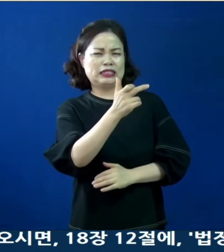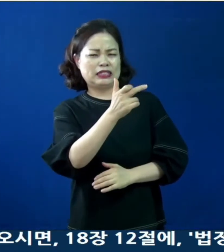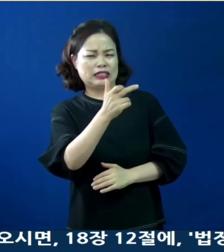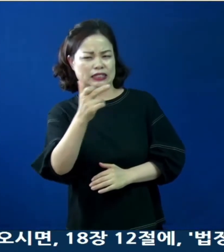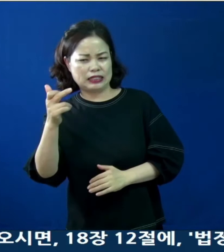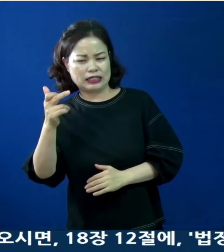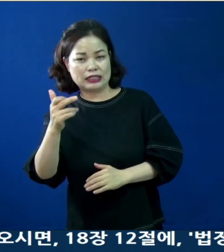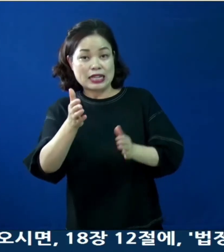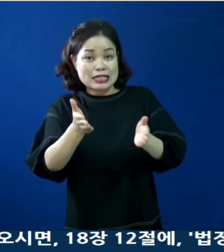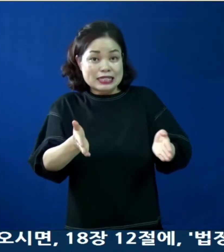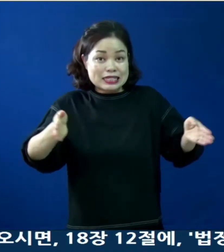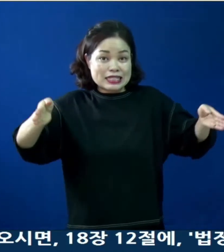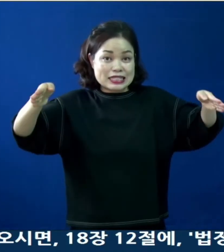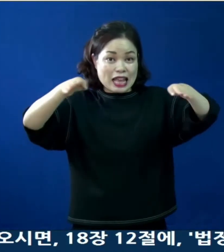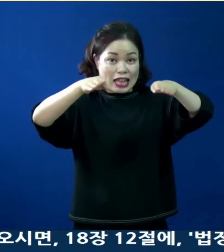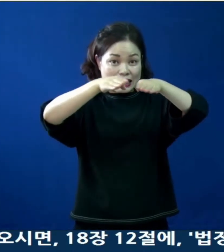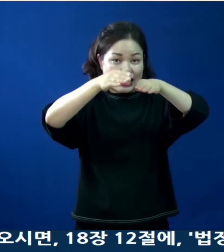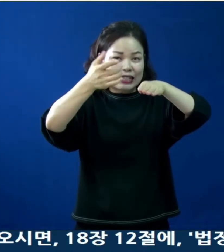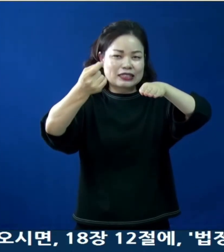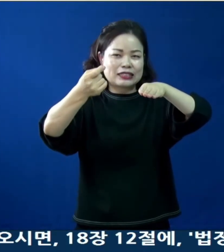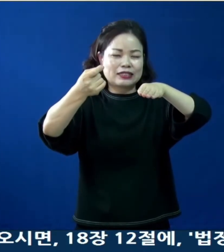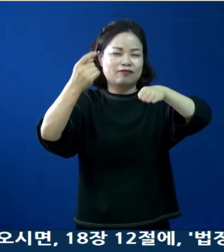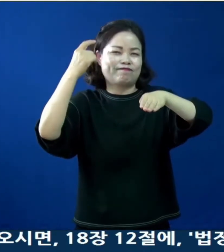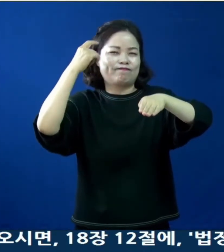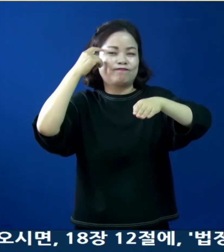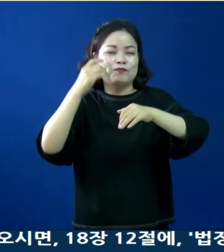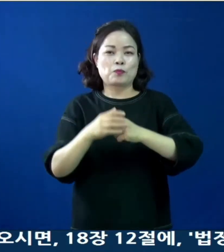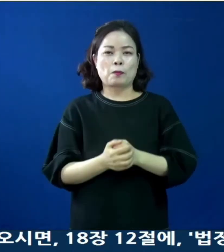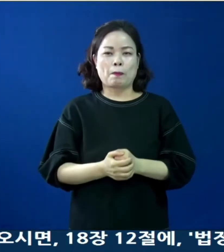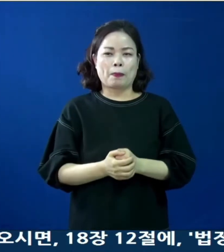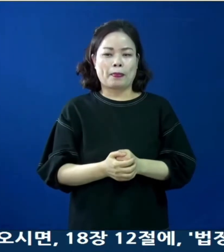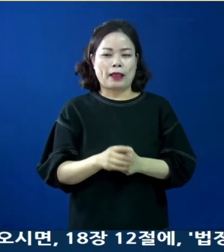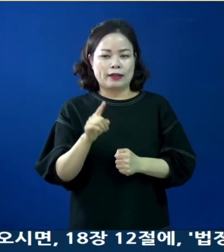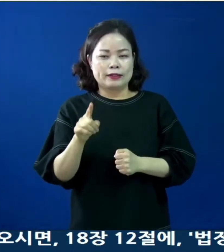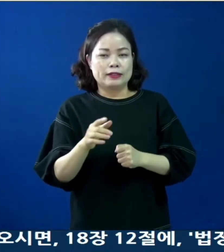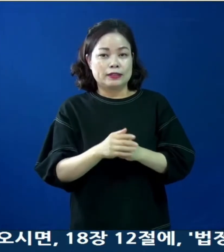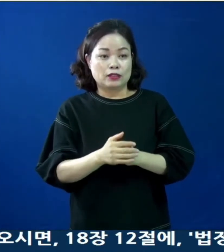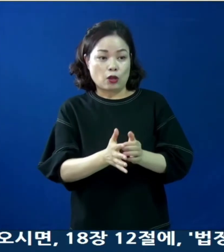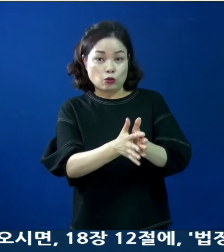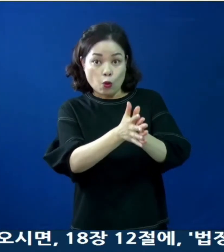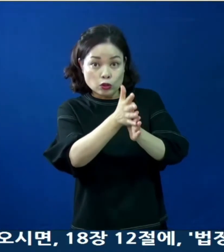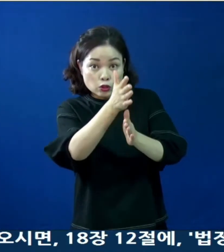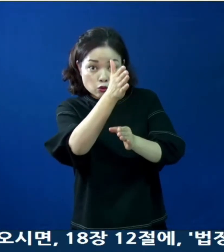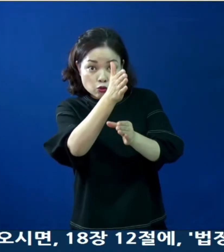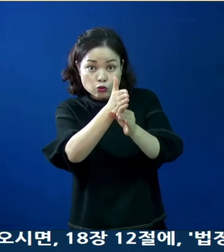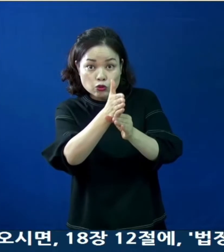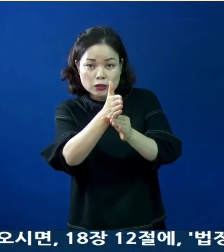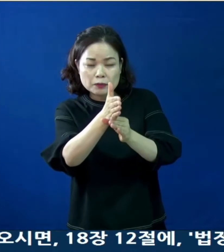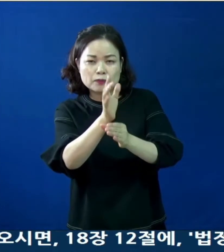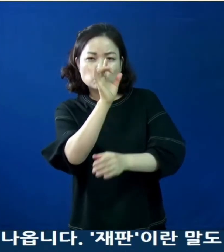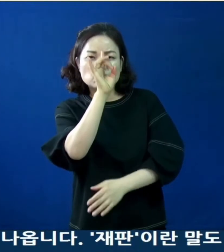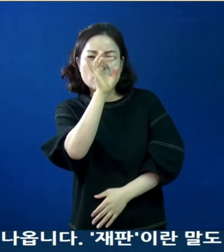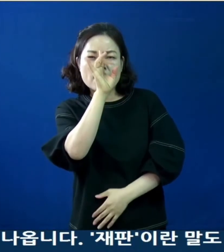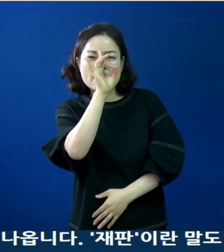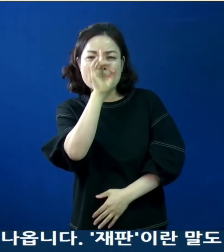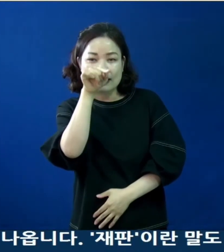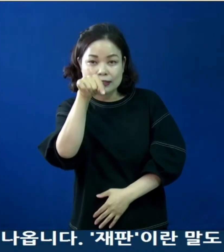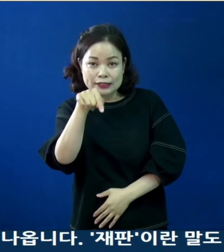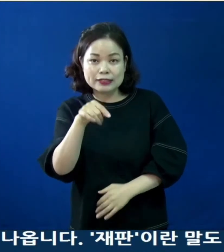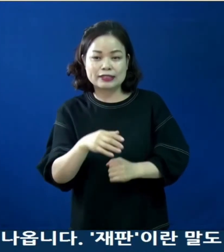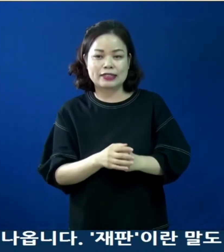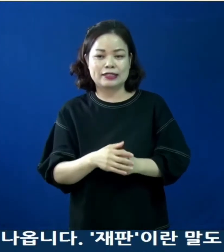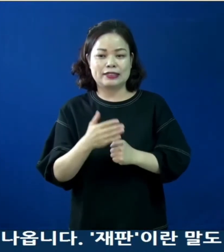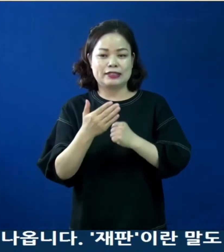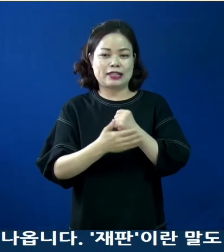이 단 같은데 이제 그런 개념이었습니다. 그래서 절로 쫙 가면 이제 도시의 중심부가 나온다 이런 얘기고요. 다음